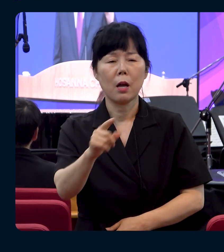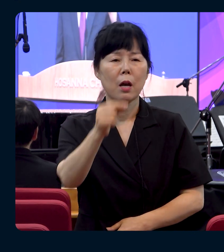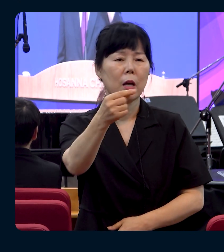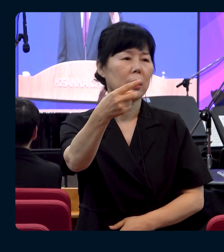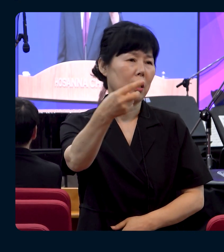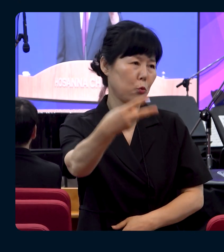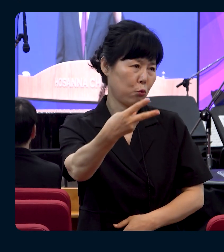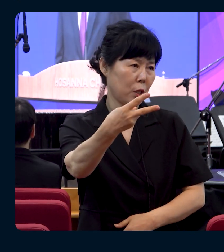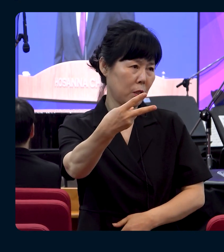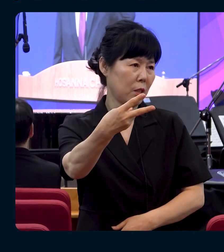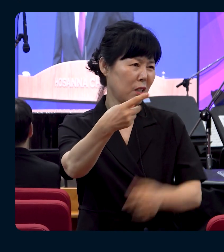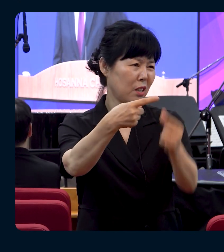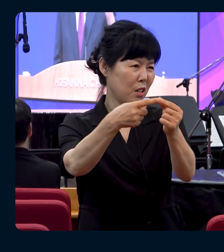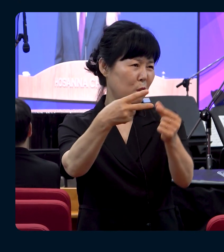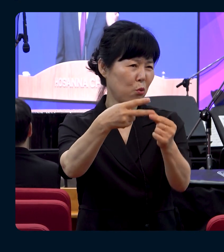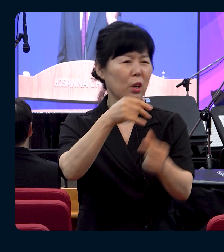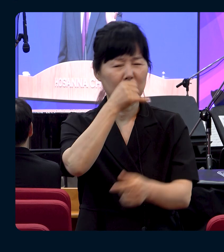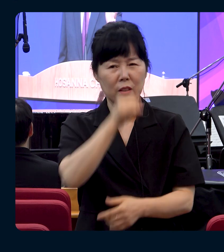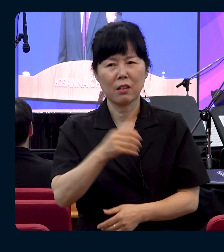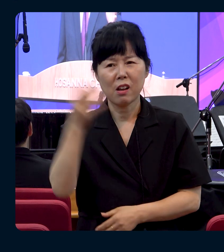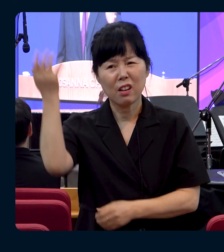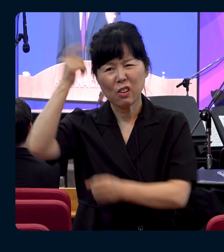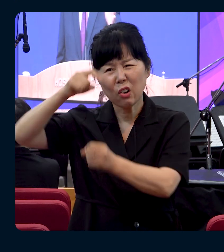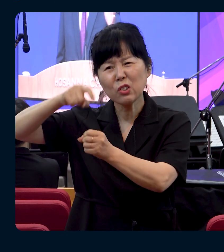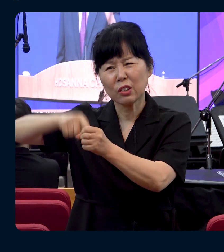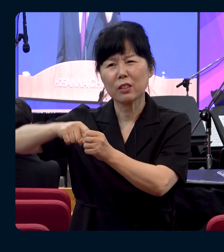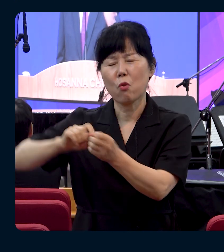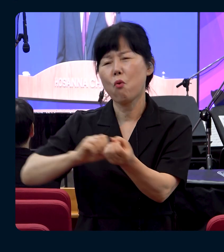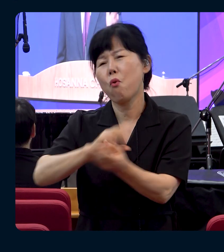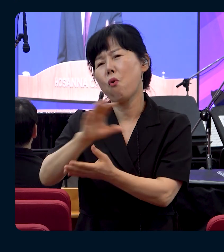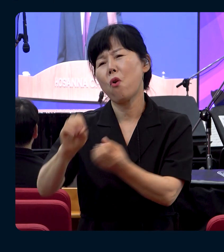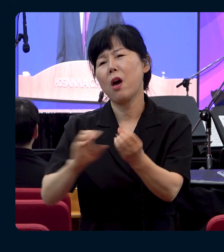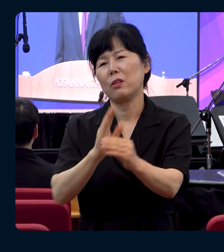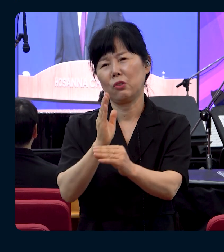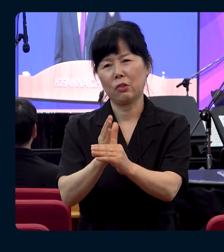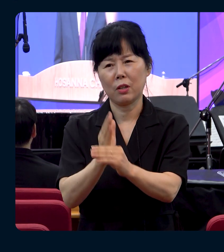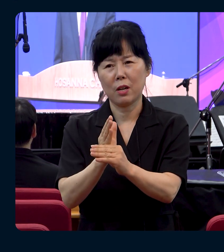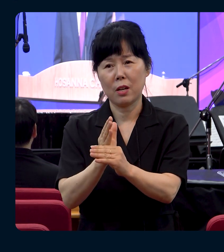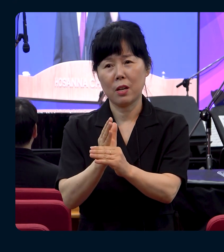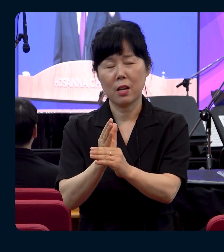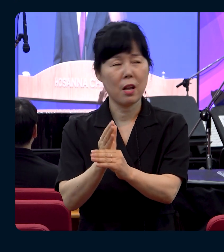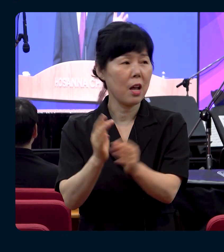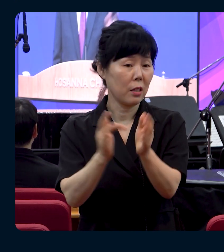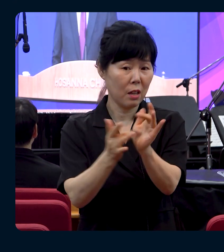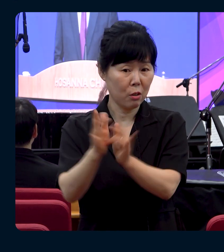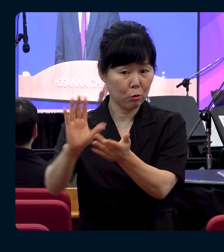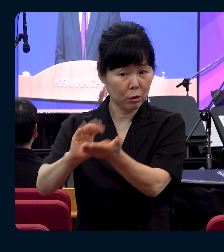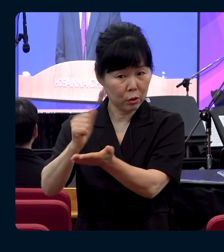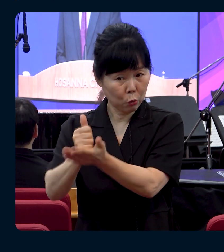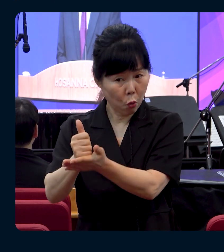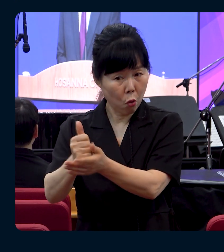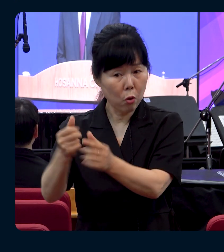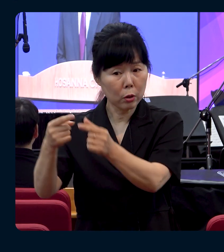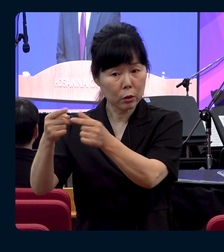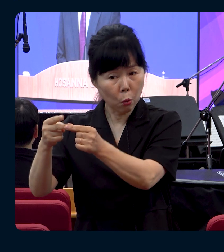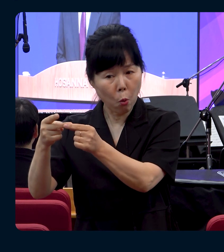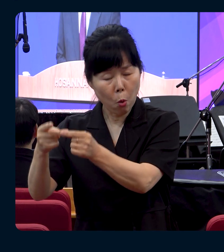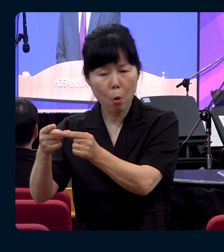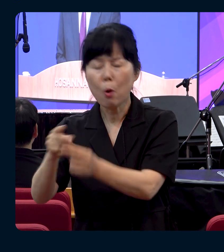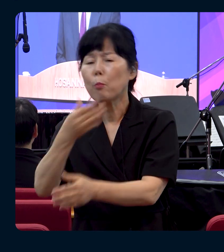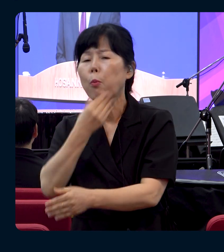의해서 영적으로 아주 혼동되고 있고, 그러면서 예수 그리스도와 복음이 지금 공격을 받고